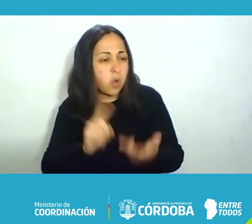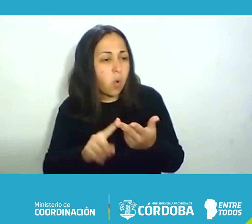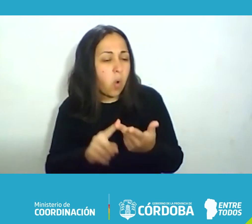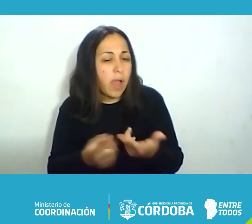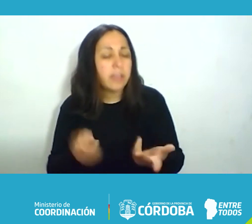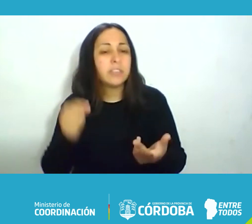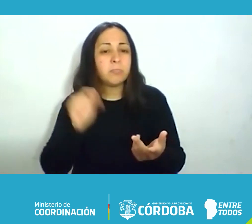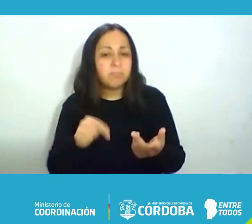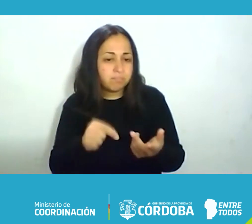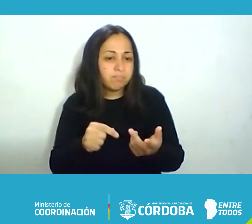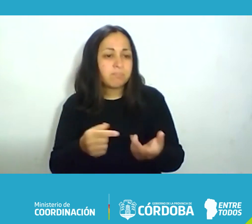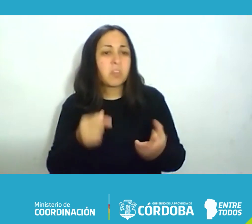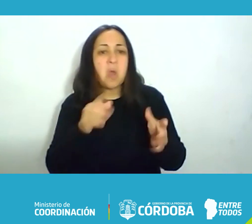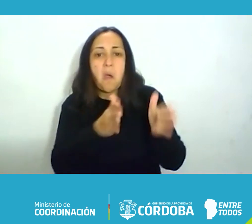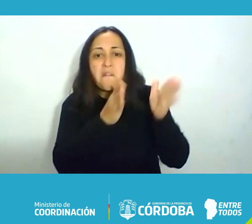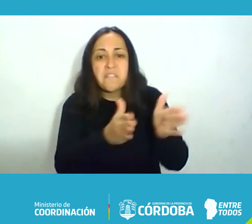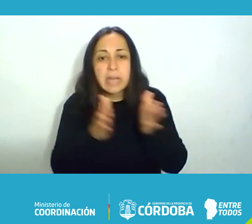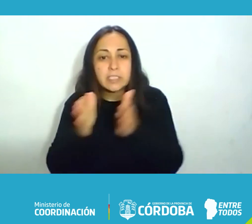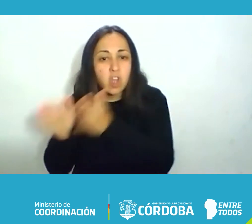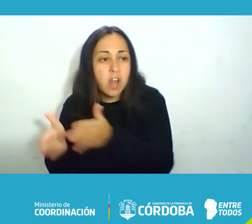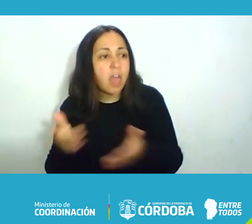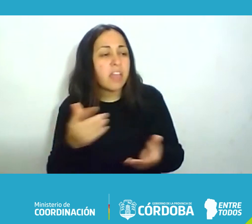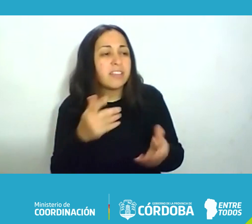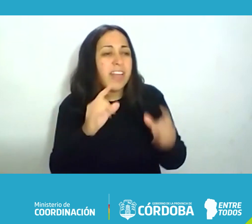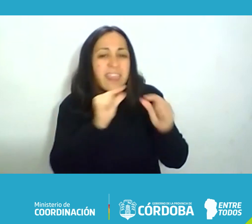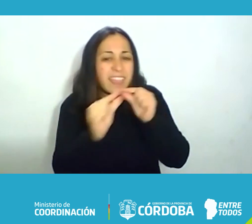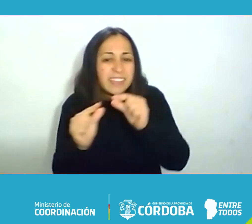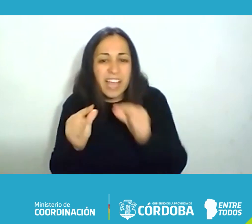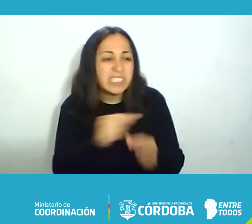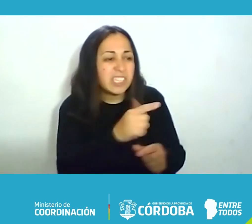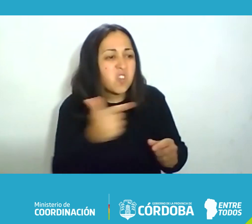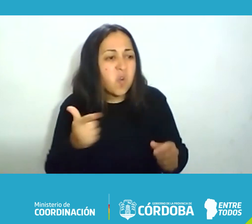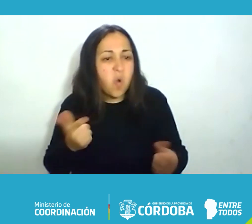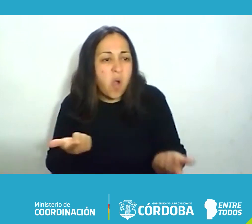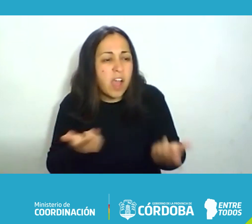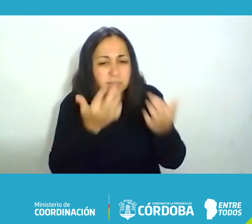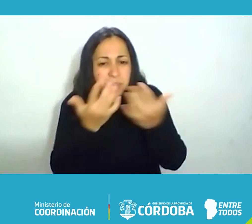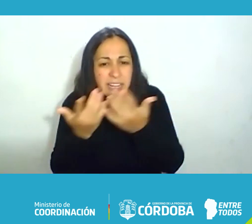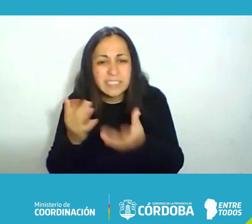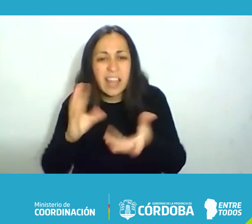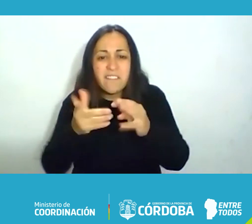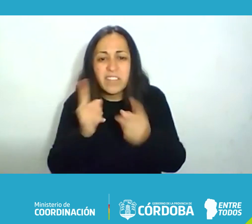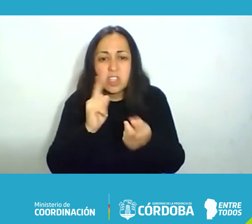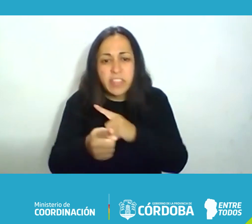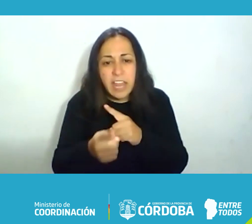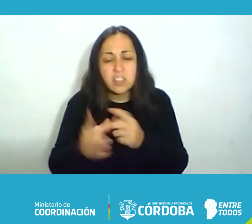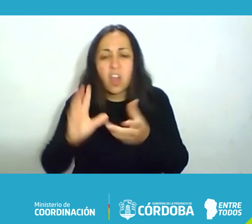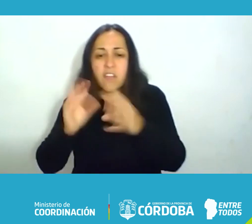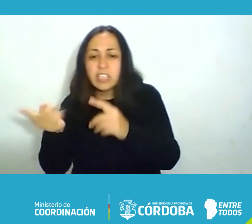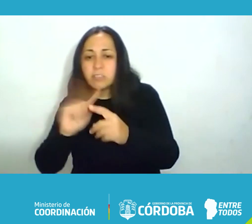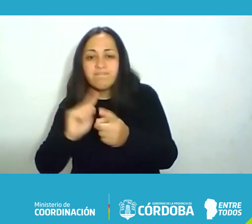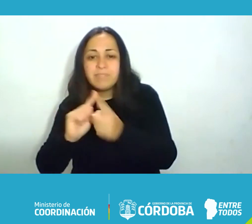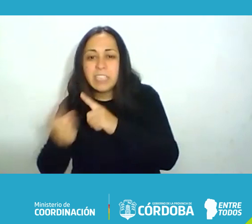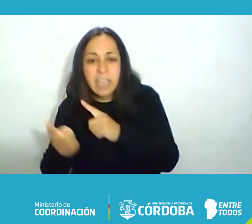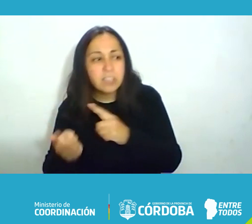sino fragmentado. Hoy se vuelve a presentar por fracciones. Hay falencias como falla de detalles en algunas de las acciones donde se van analizando los efectos directos e indirectos del mismo.